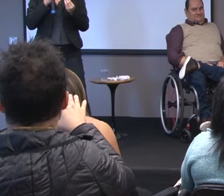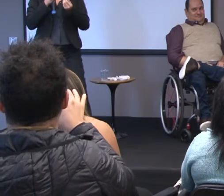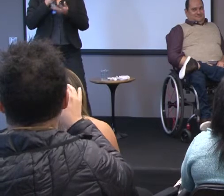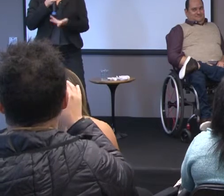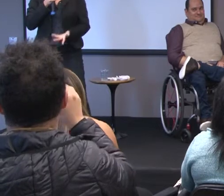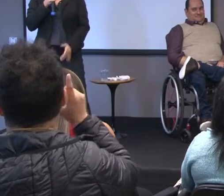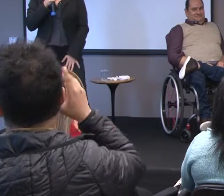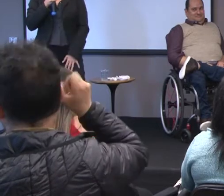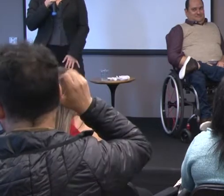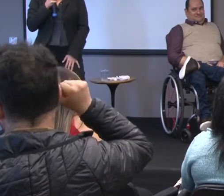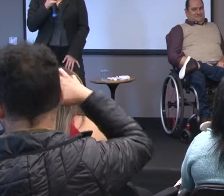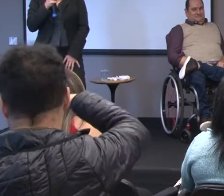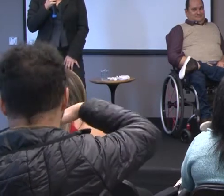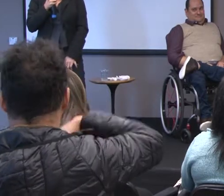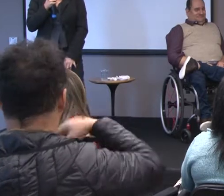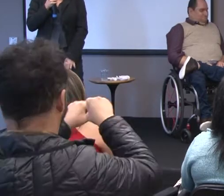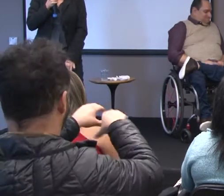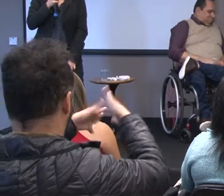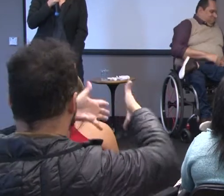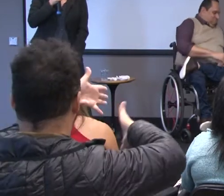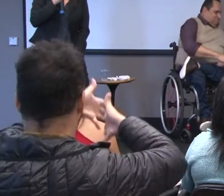consegue um aproveitamento melhor.